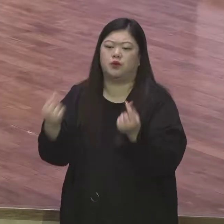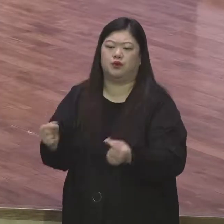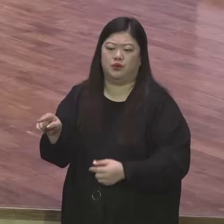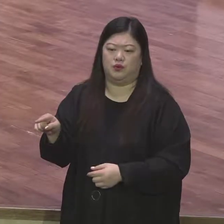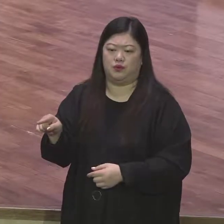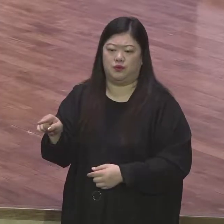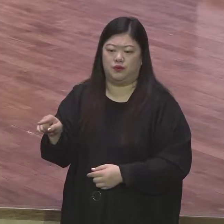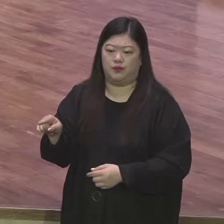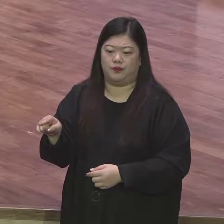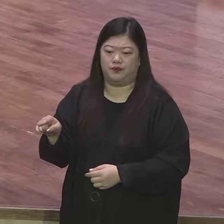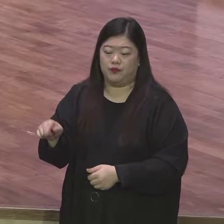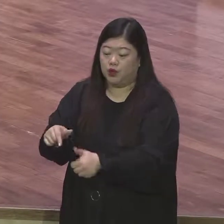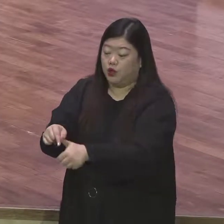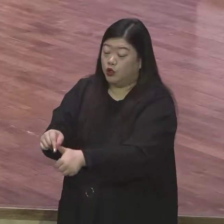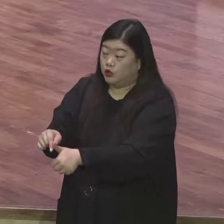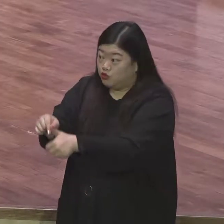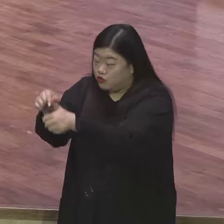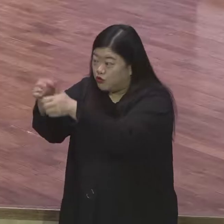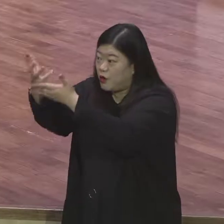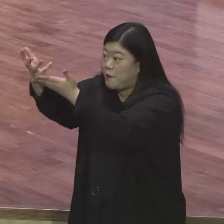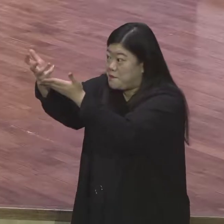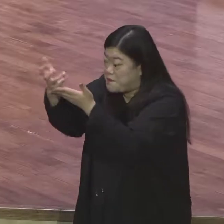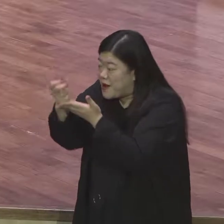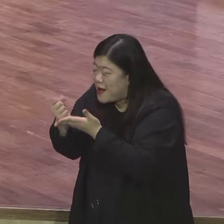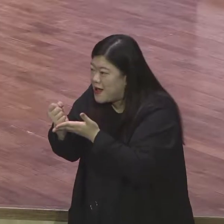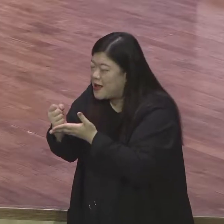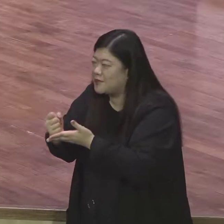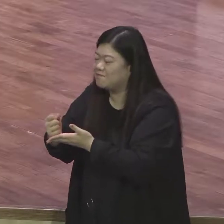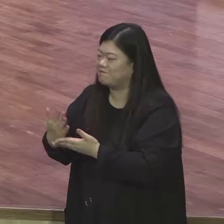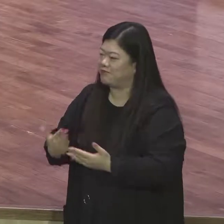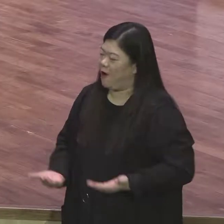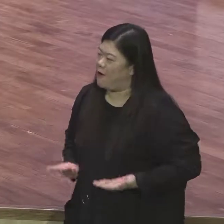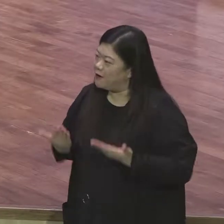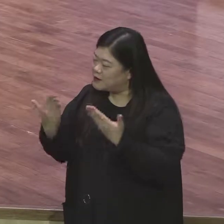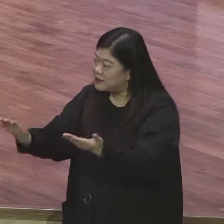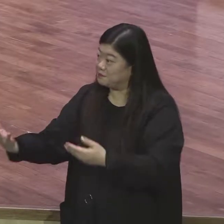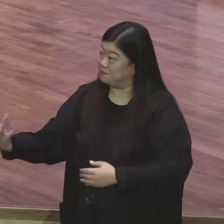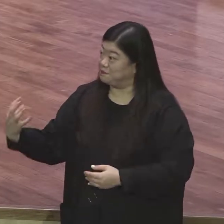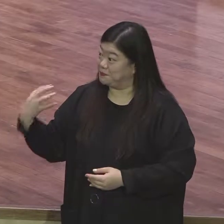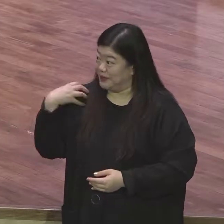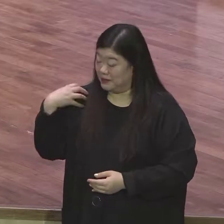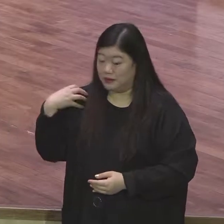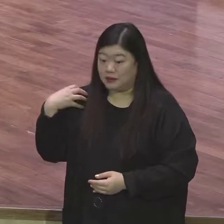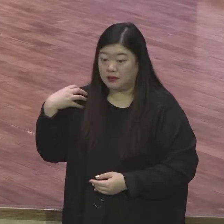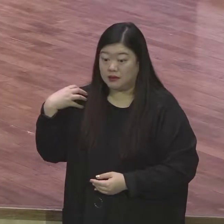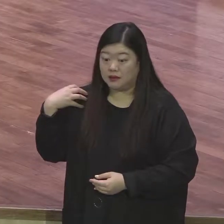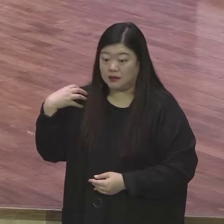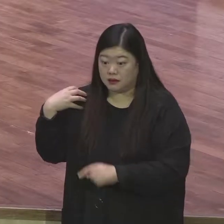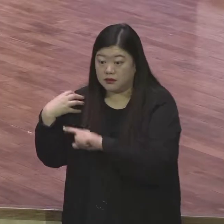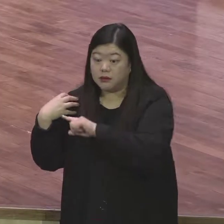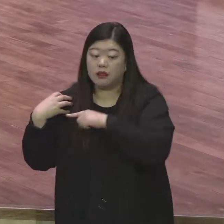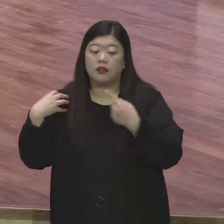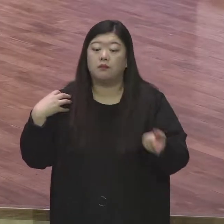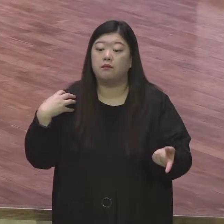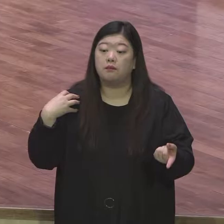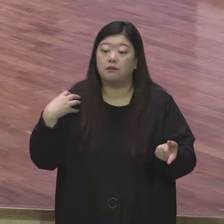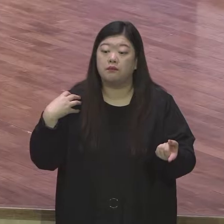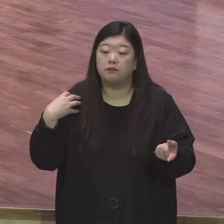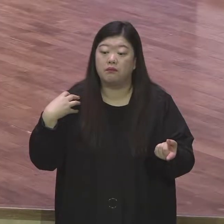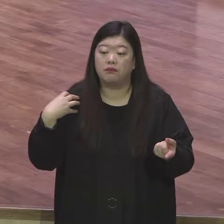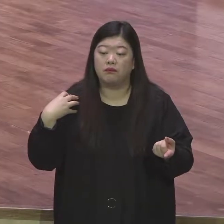구원받은 자의 복음적 헌신의 삶, 복음을 받은 자의 그 다음에 삶이 어떤 삶을 살았느냐.